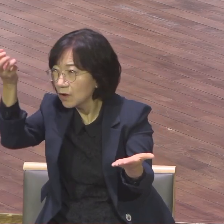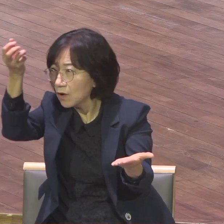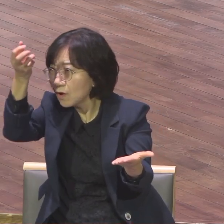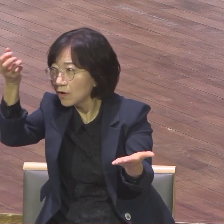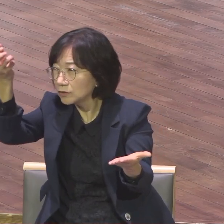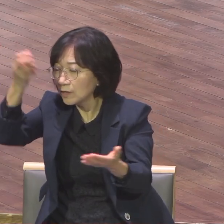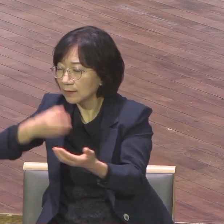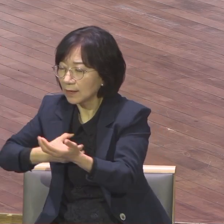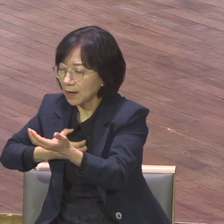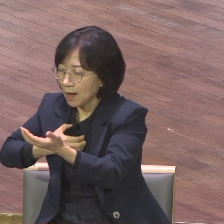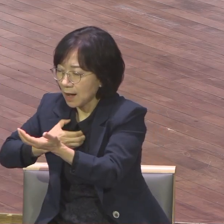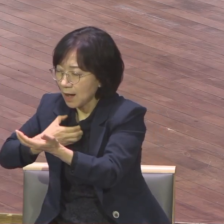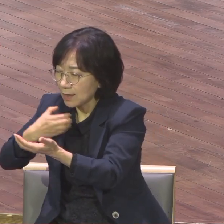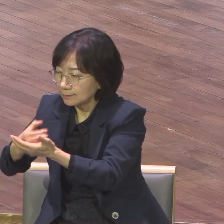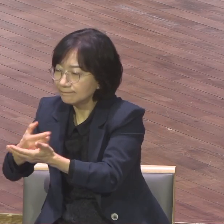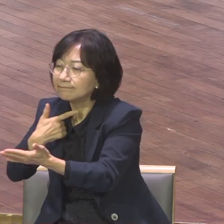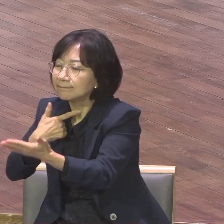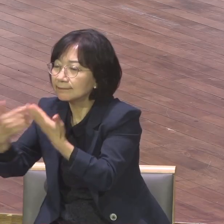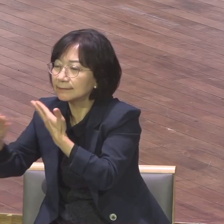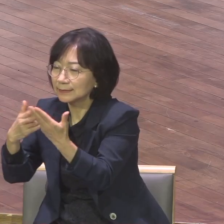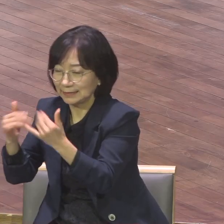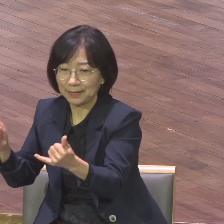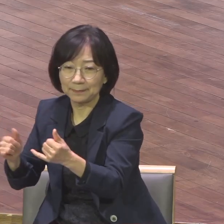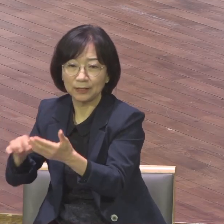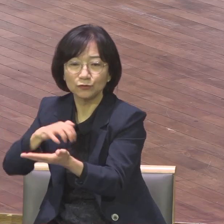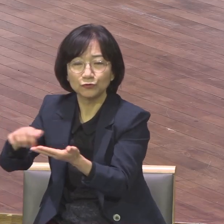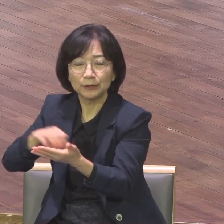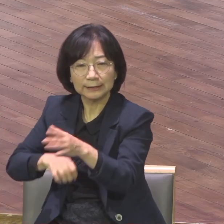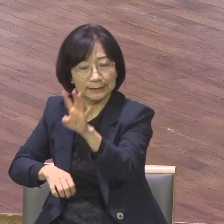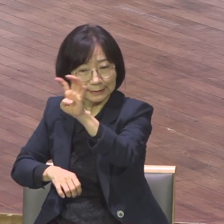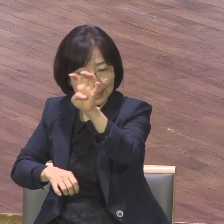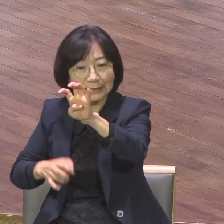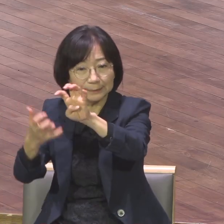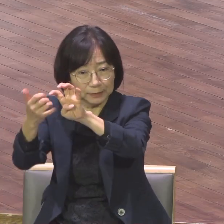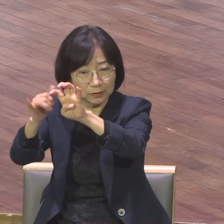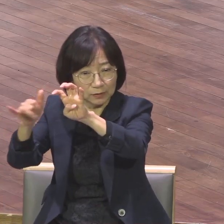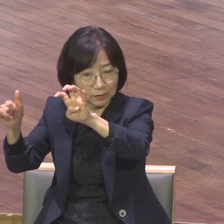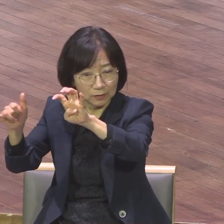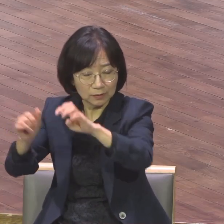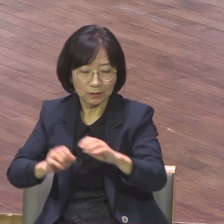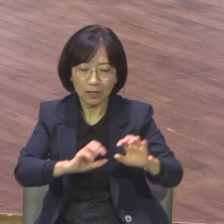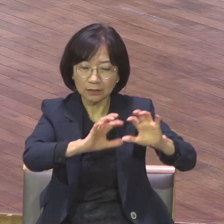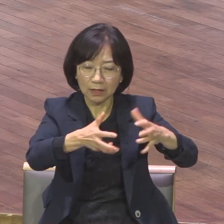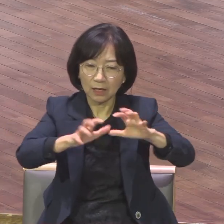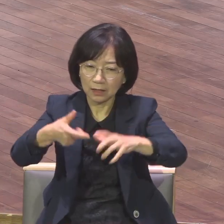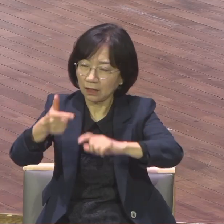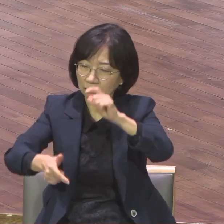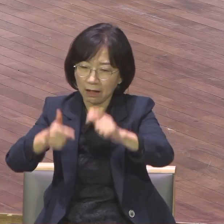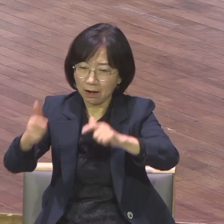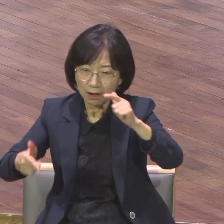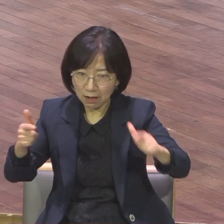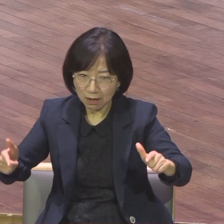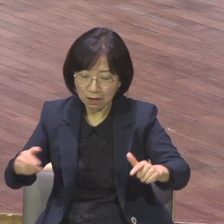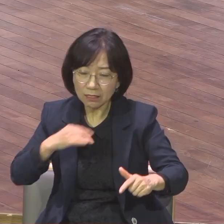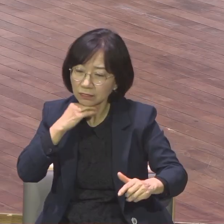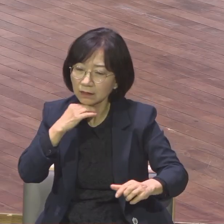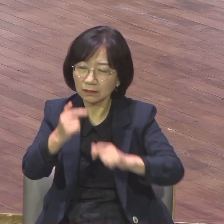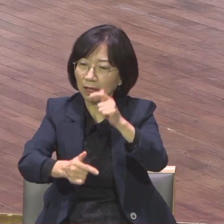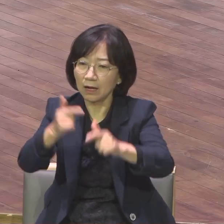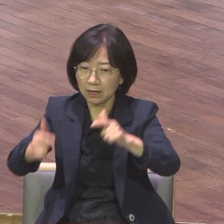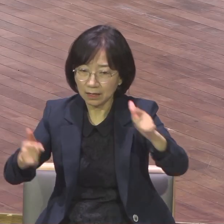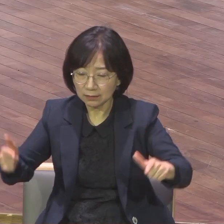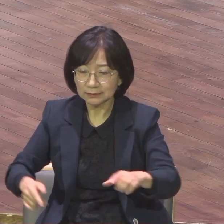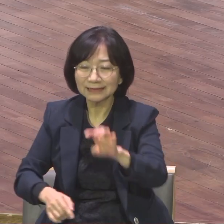42여 명, 각기 다른 나라, 다른 지역, 다른 세대에 살았던 40여 명에게